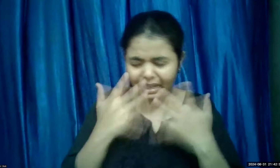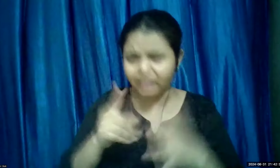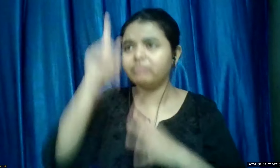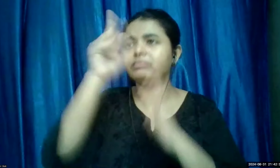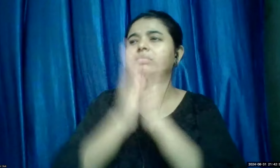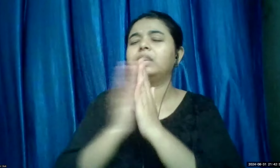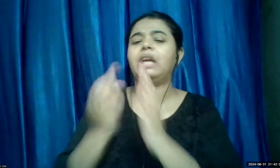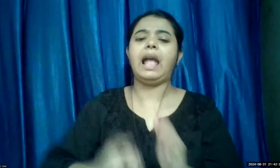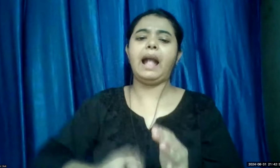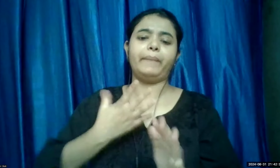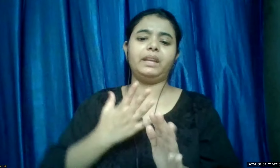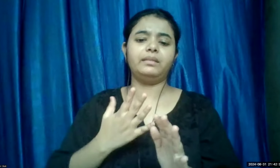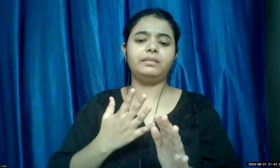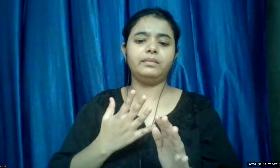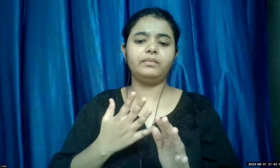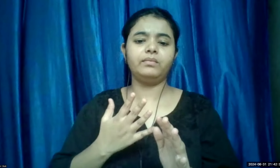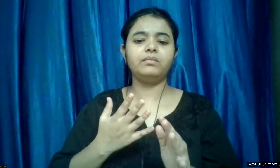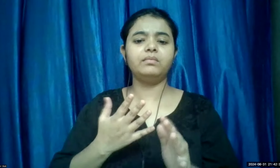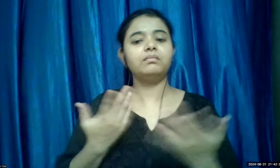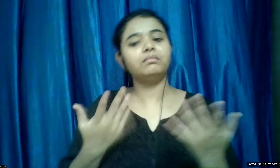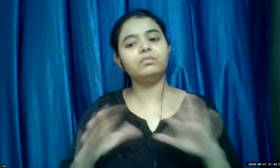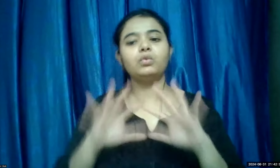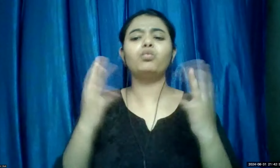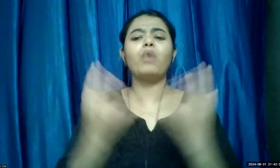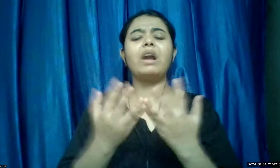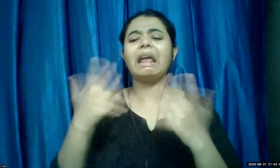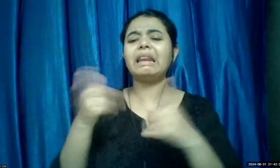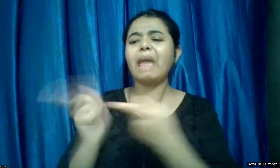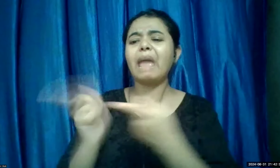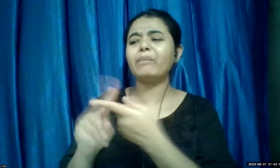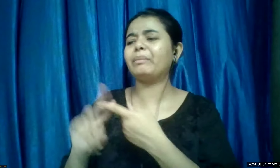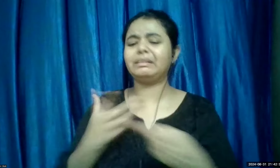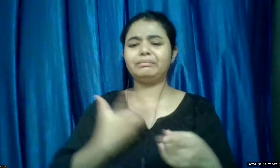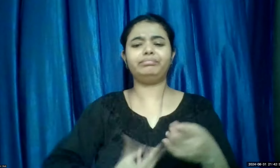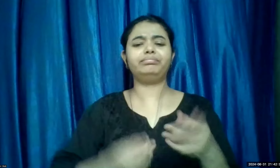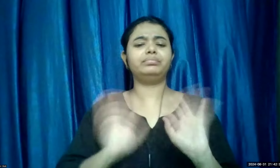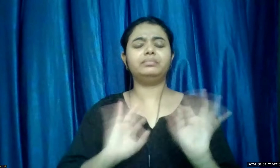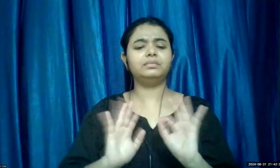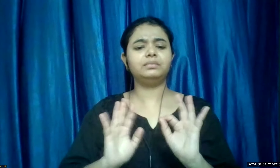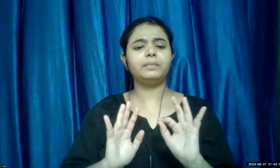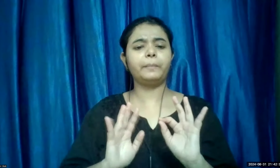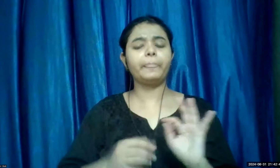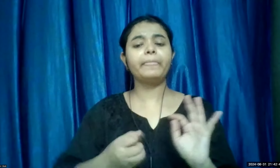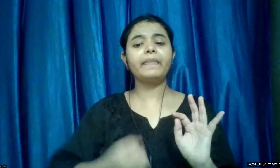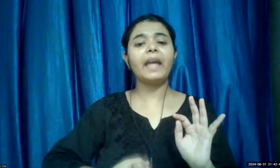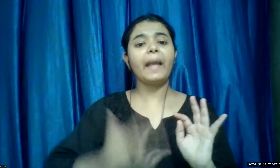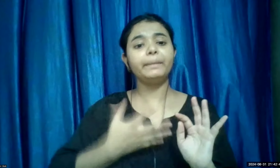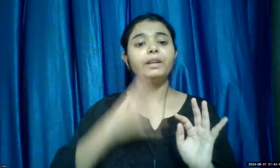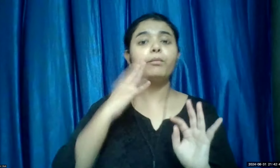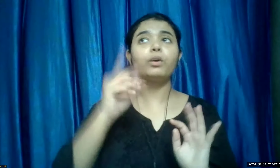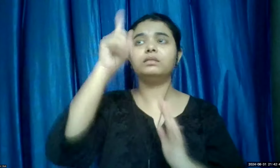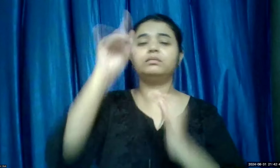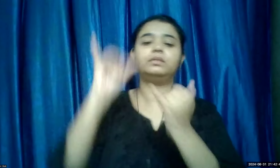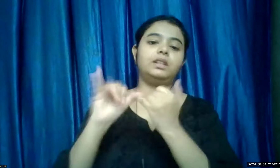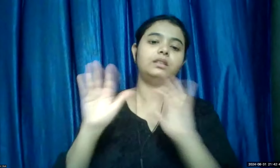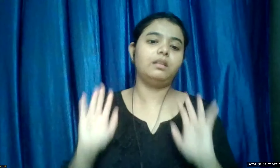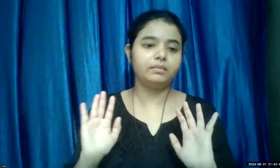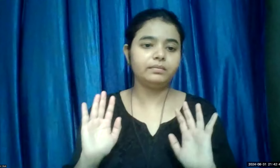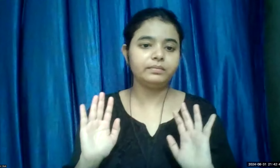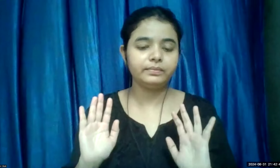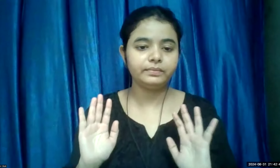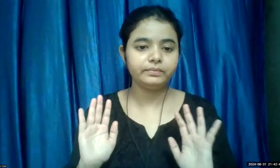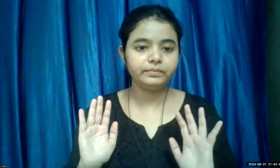स्वामी एकमात्र भगवान हैं, तो हमको इस संसार में कोई दुख नहीं होगा, और दोबारा